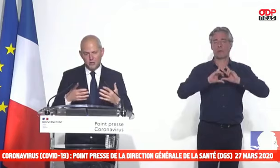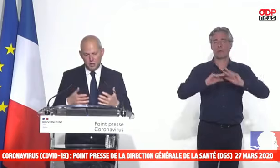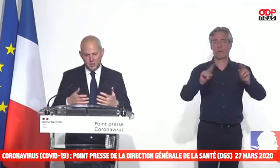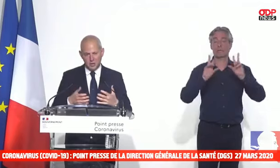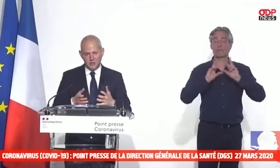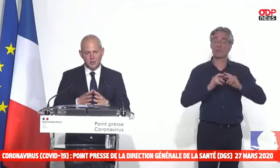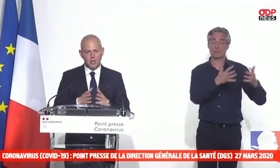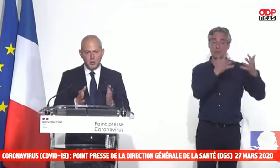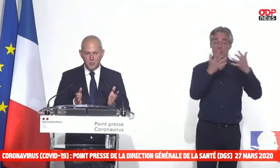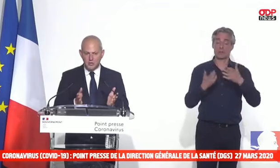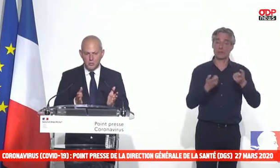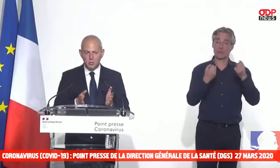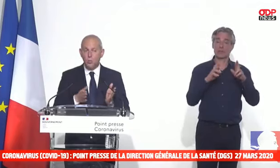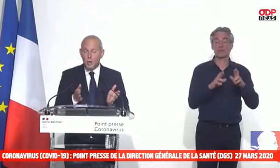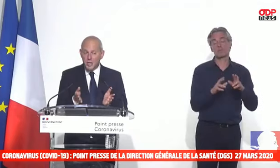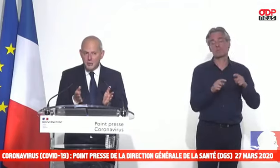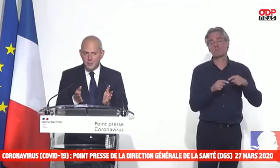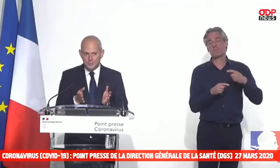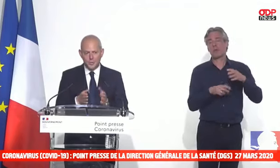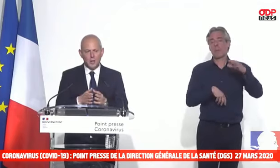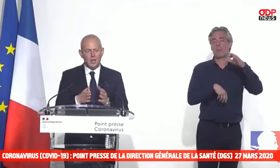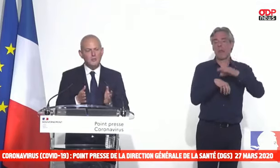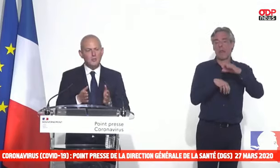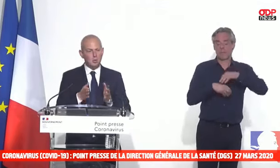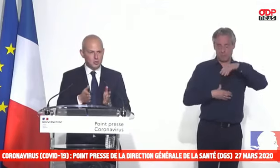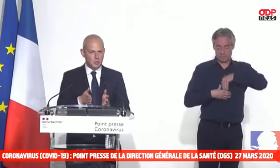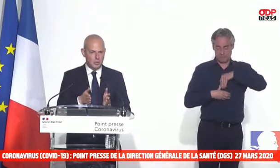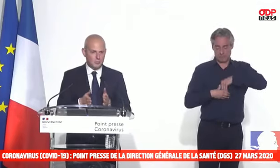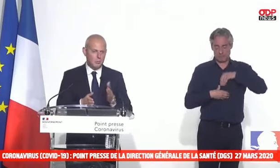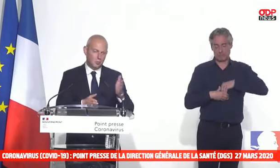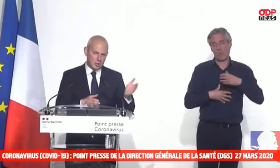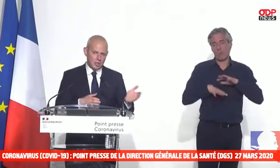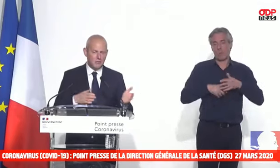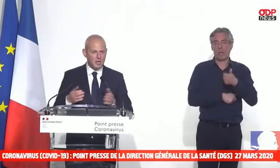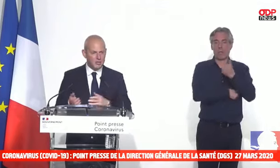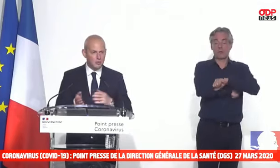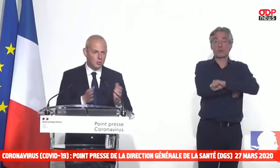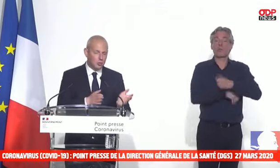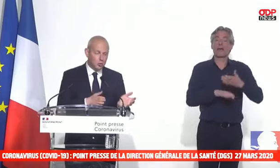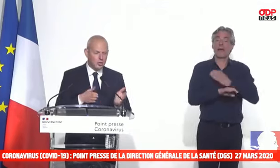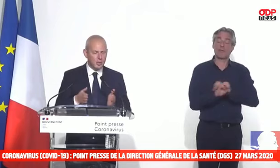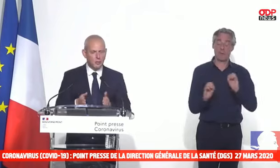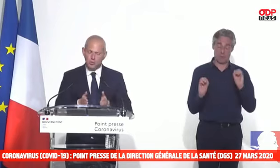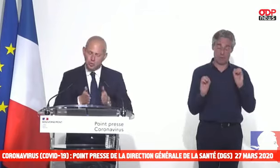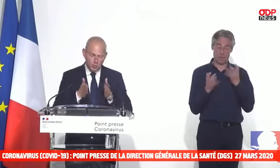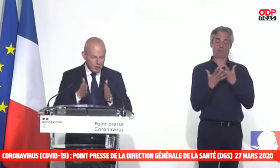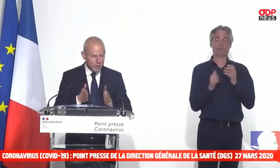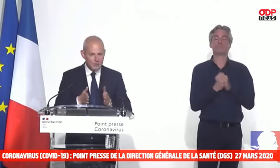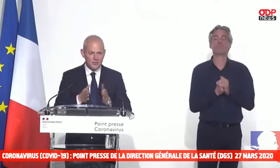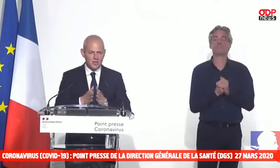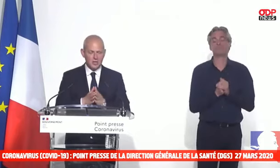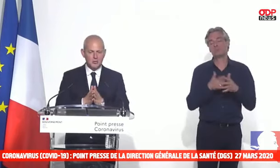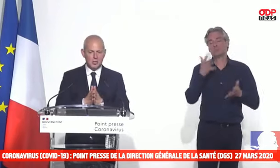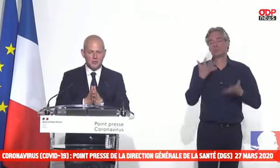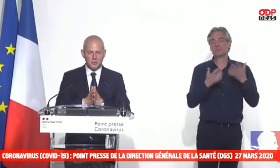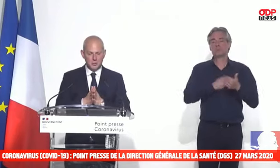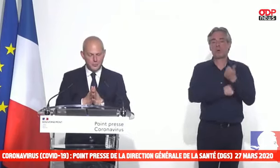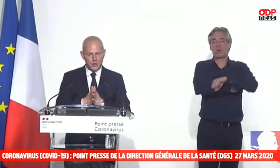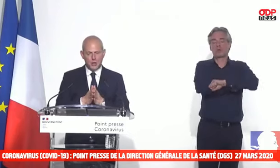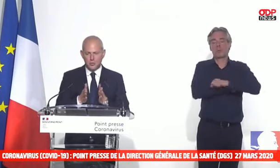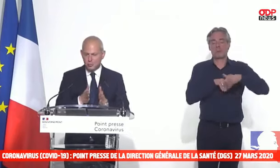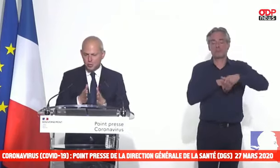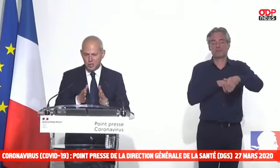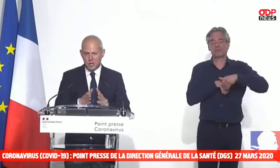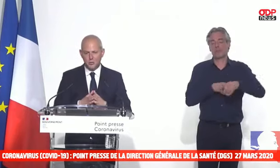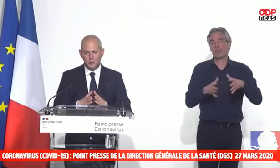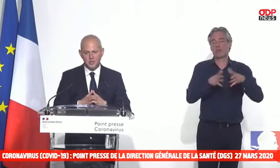données vérifiées, c'est que l'incubation moyenne est d'environ une semaine. On sait qu'il y a des variations entre 2 et 14 jours, mais l'essentiel des contaminations